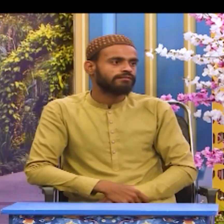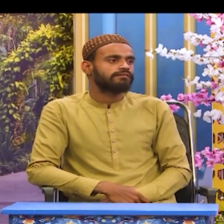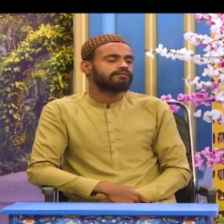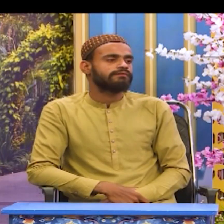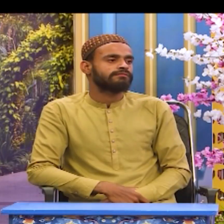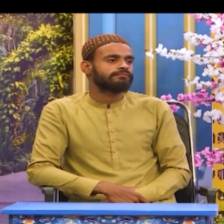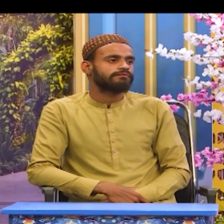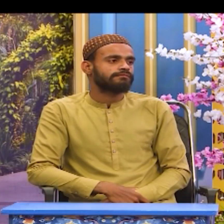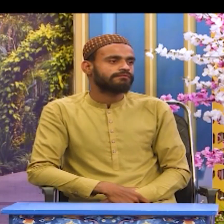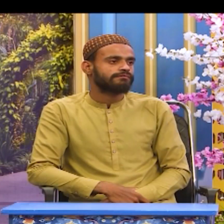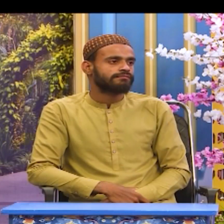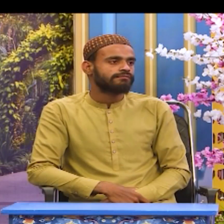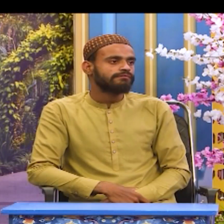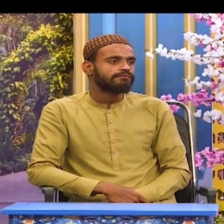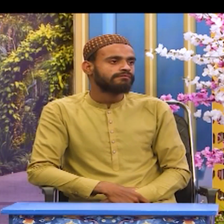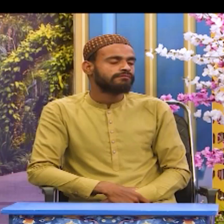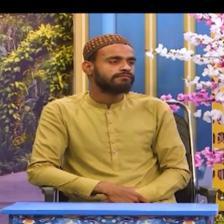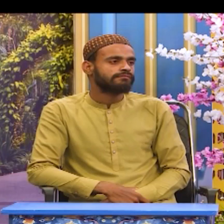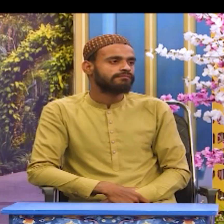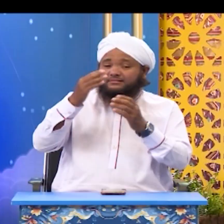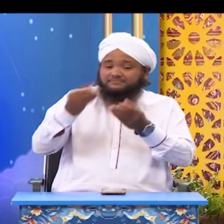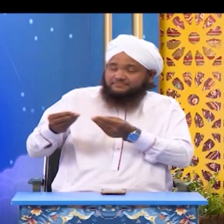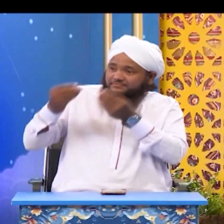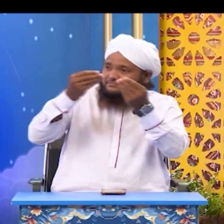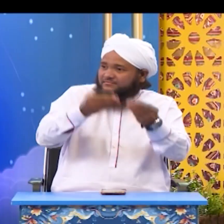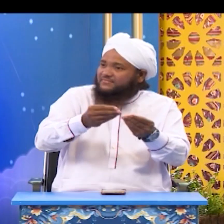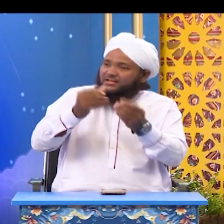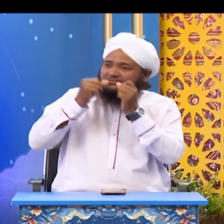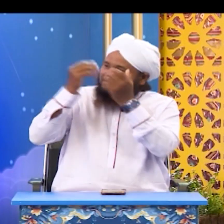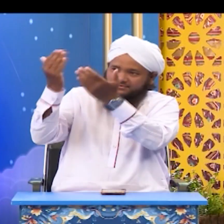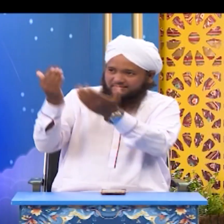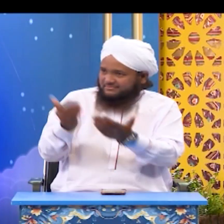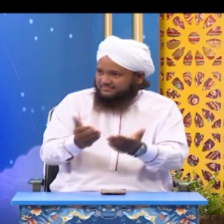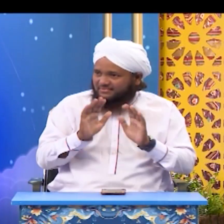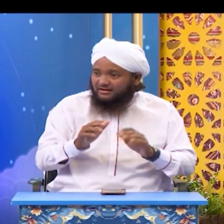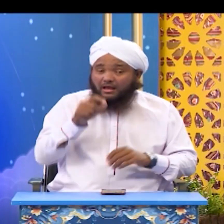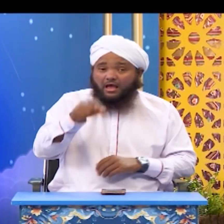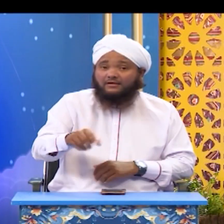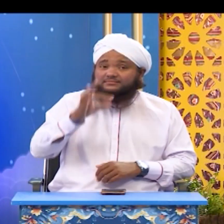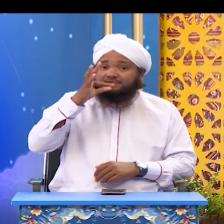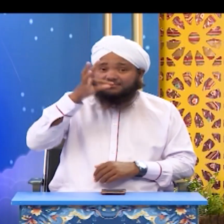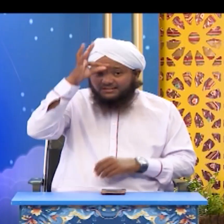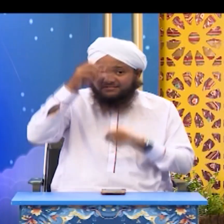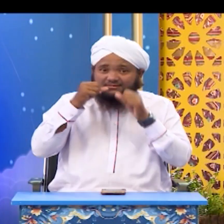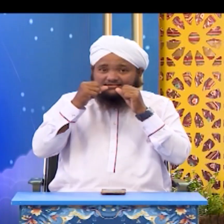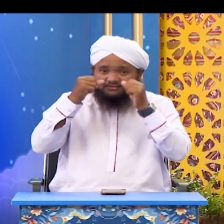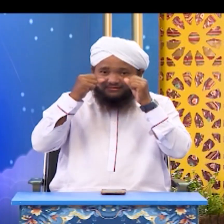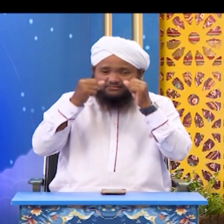وآلہ وسلم کو اسلامی احکامات دے کر بھیجا۔ آپ صلی اللہ تعالی علیہ وآلہ وسلم کی آمد سے